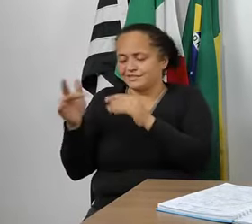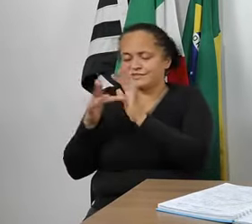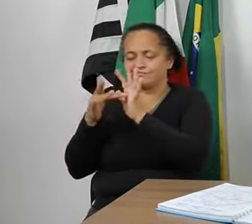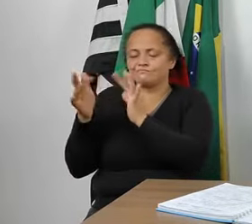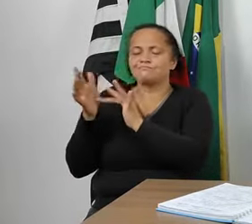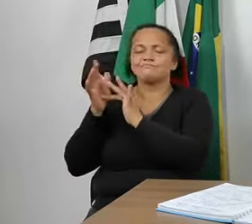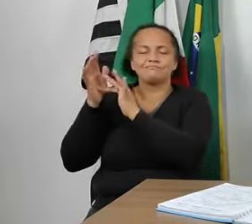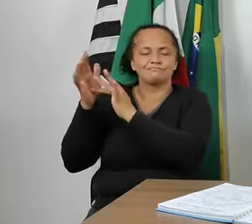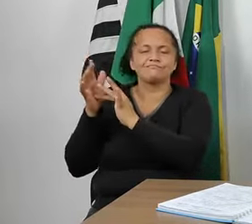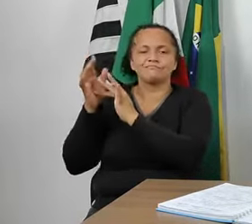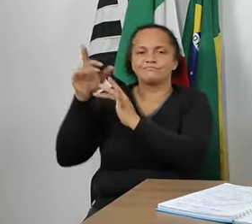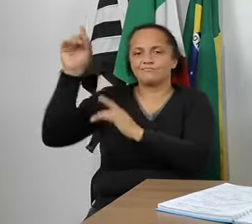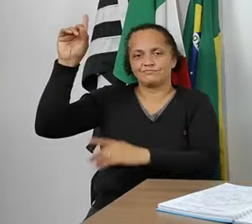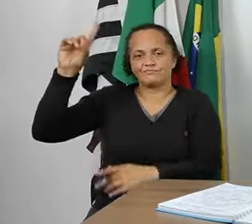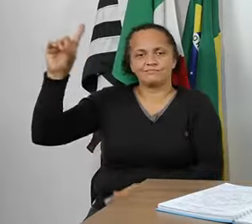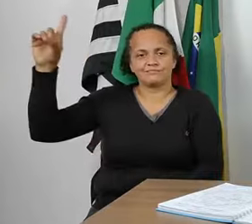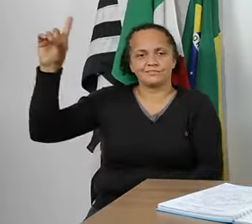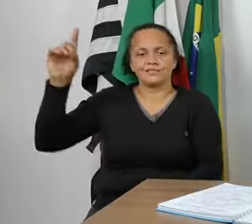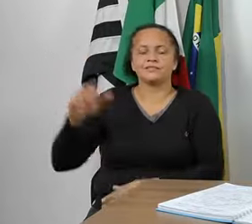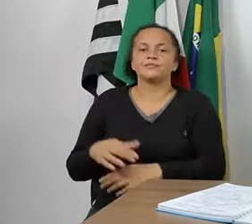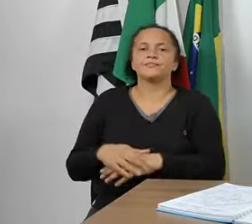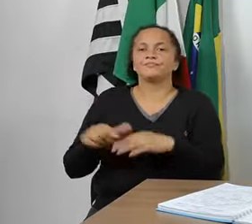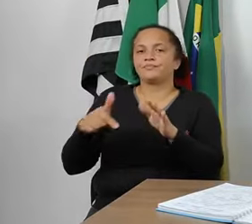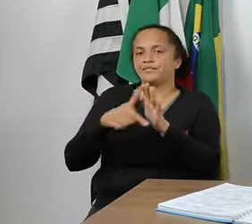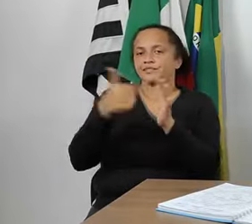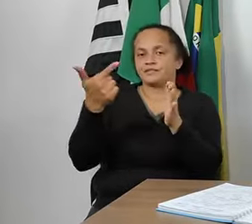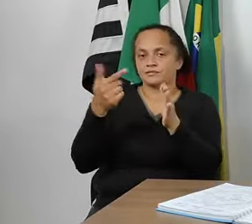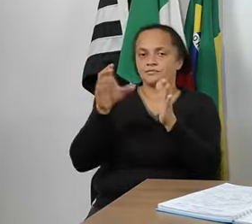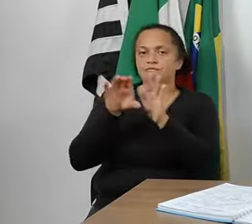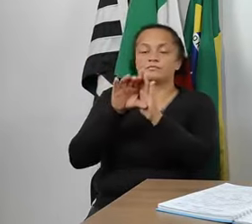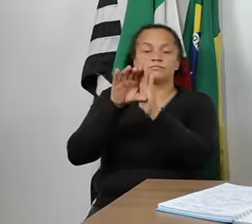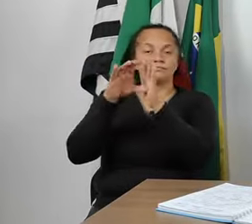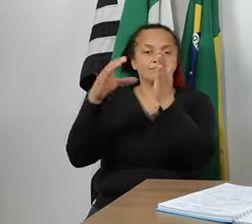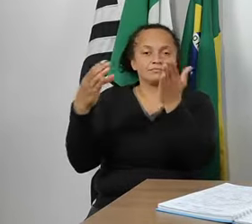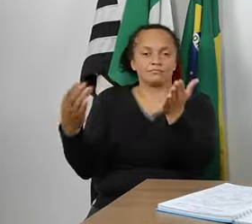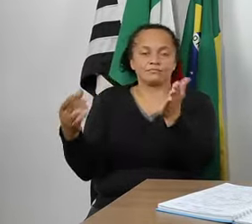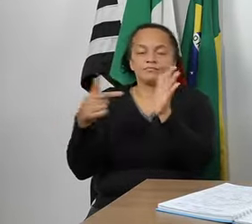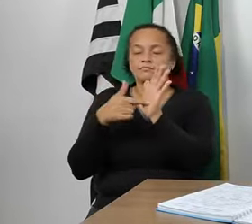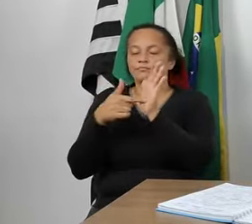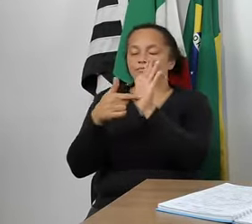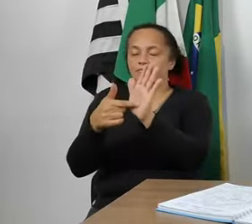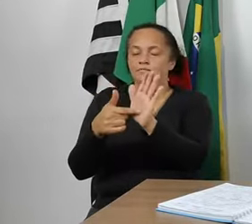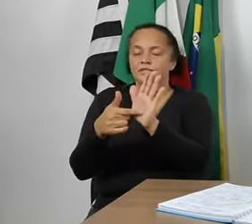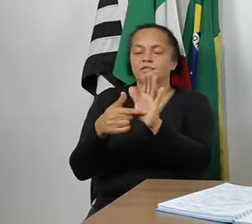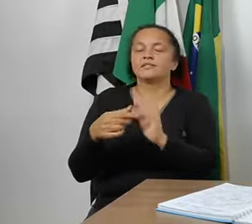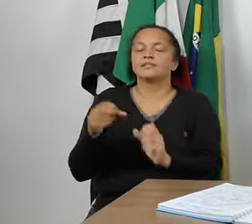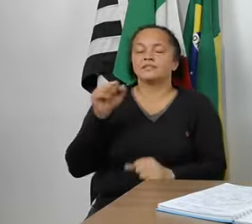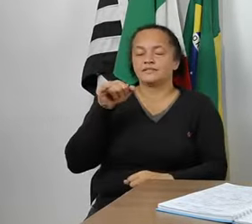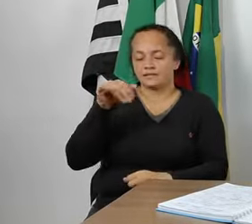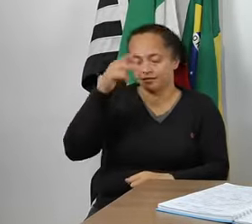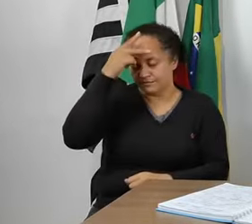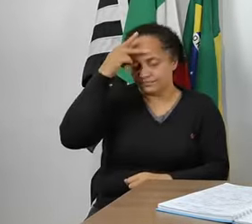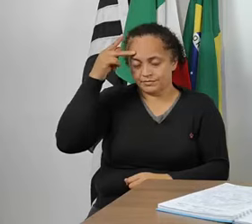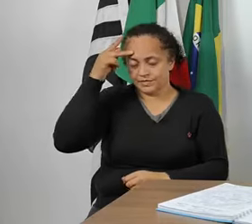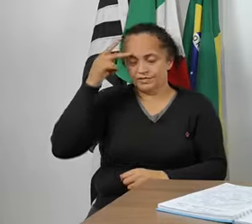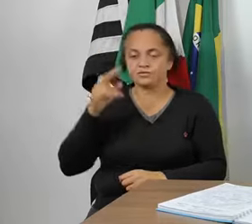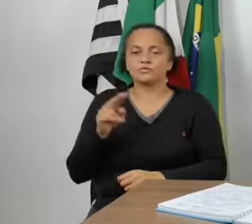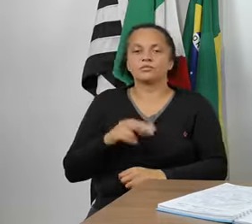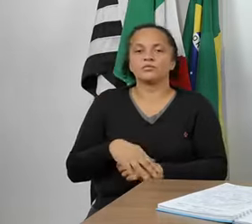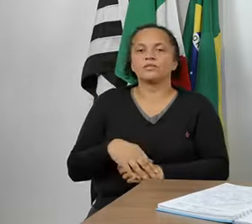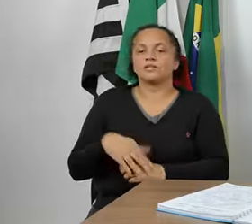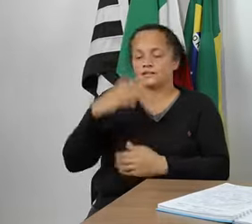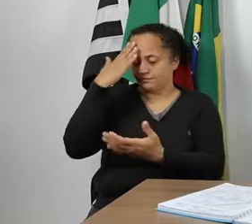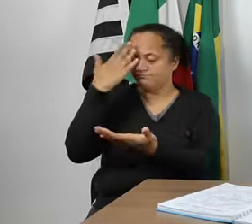2 Crônicas, capítulo 7, versículo 14, se o meu povo, que se chama pelo meu